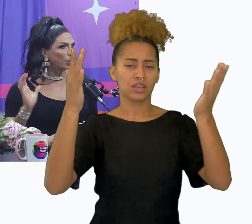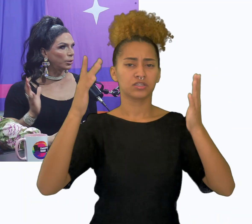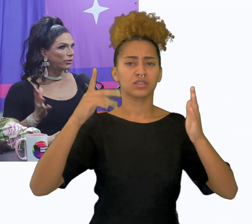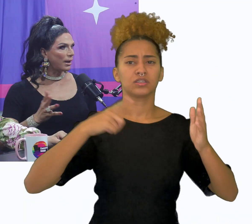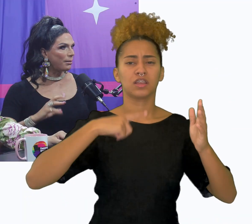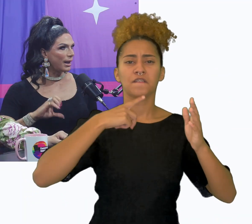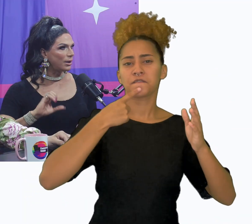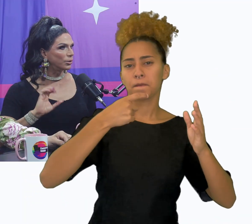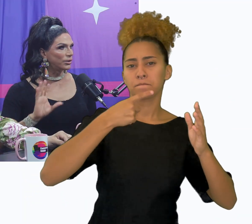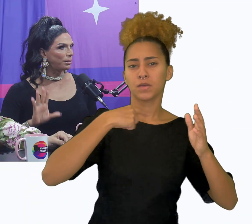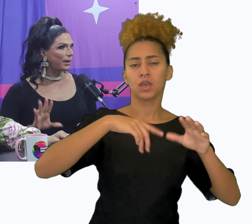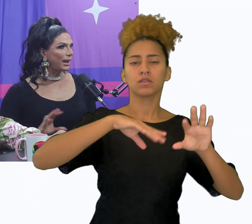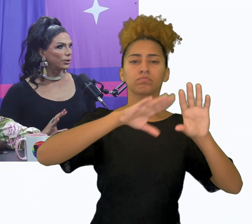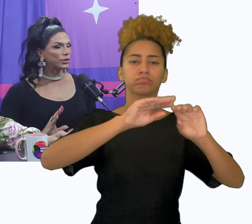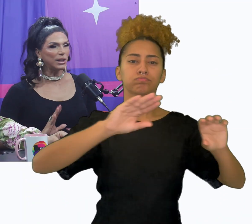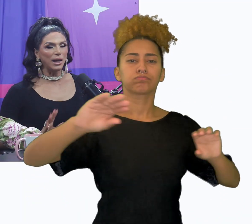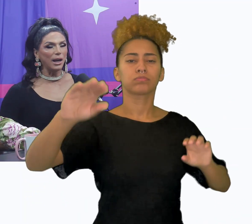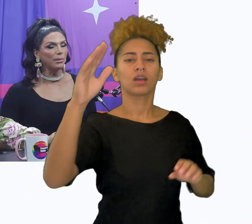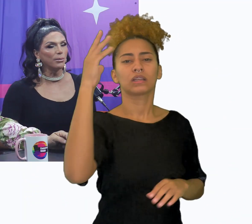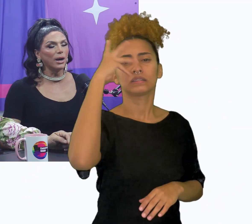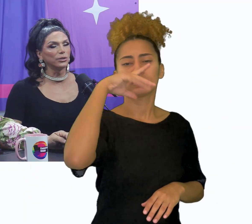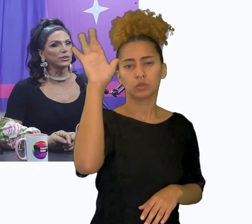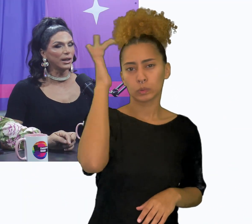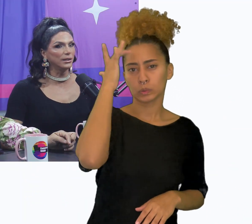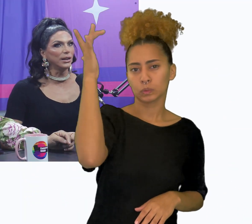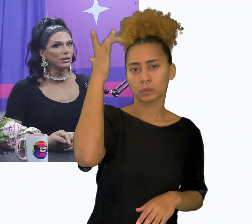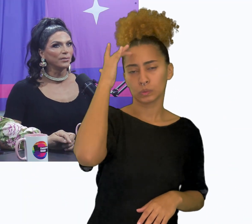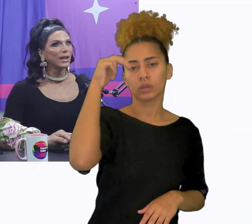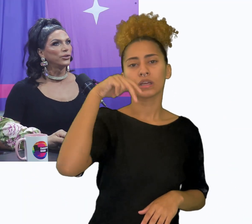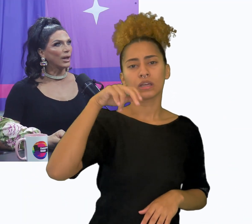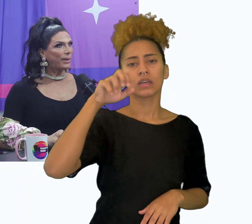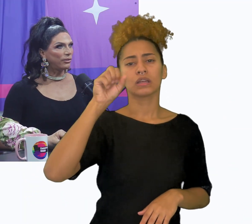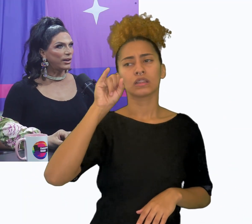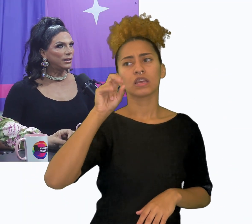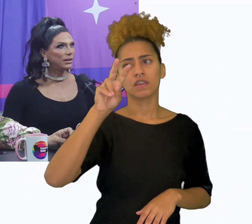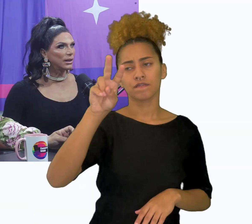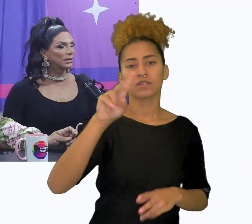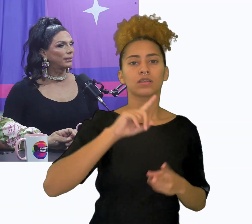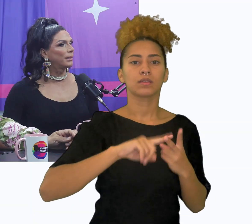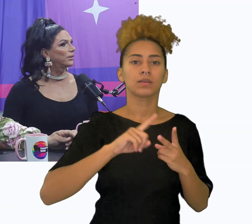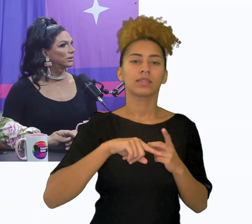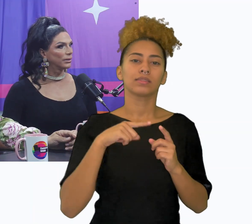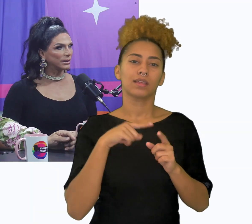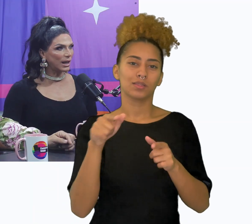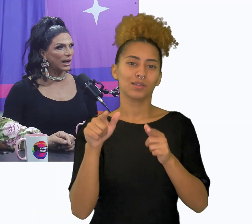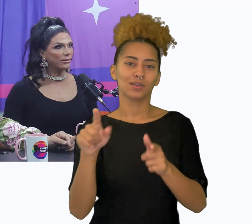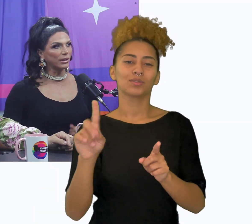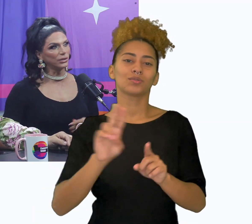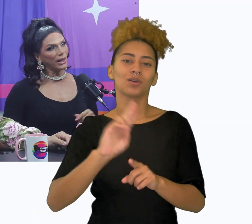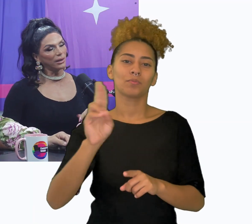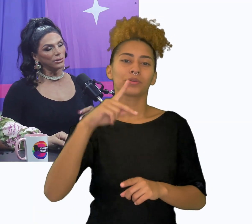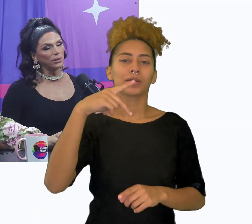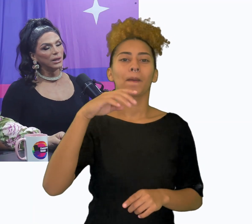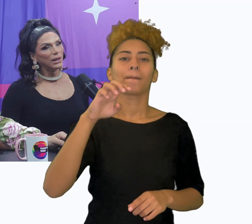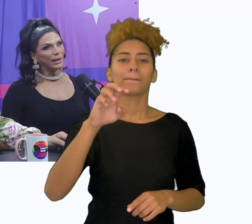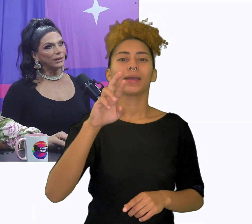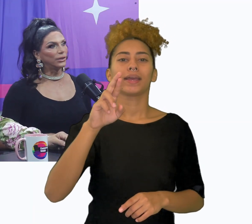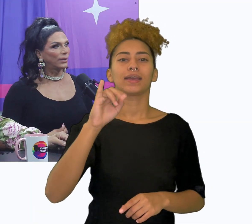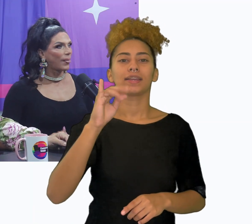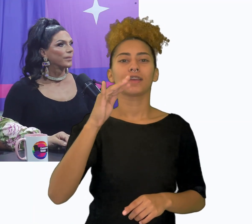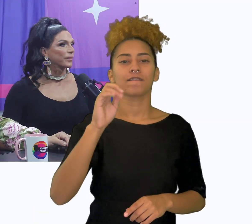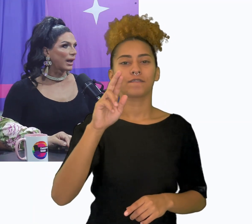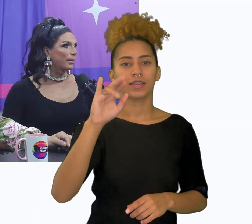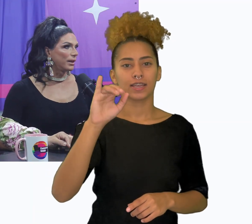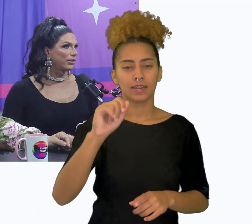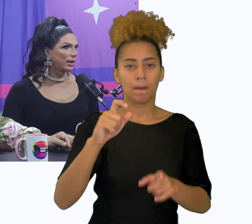no veludo, vermelho, uma das primeiras aqui, chiquérrima boate, acho que era Navy. Tinha a Periferia, que também, mas eu não andava, que já era com... o nome